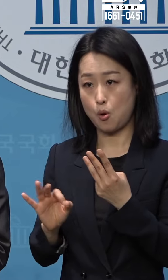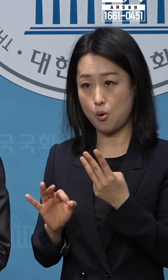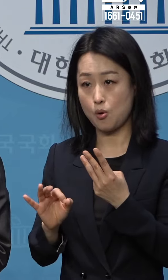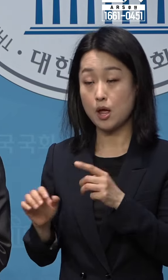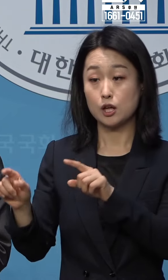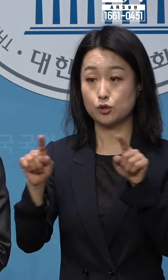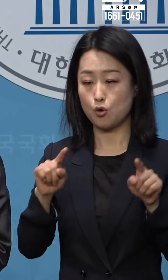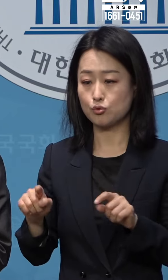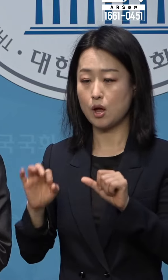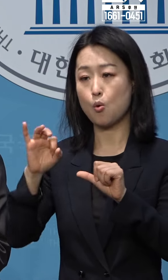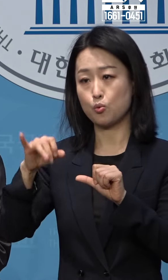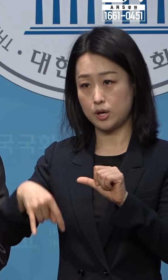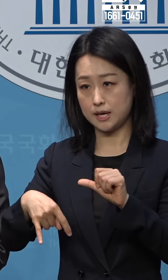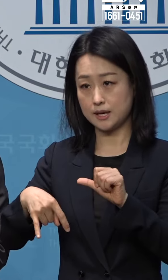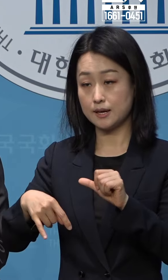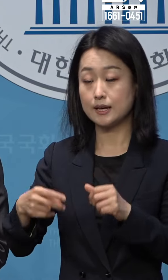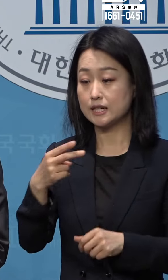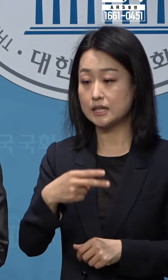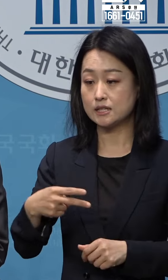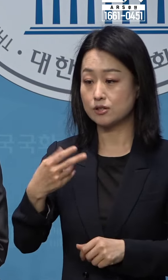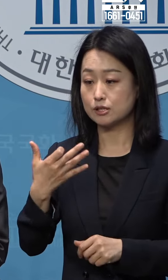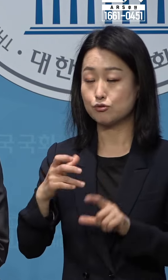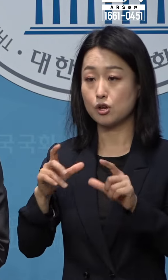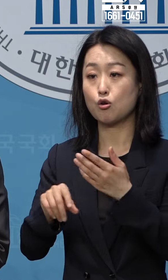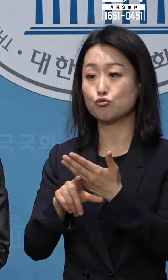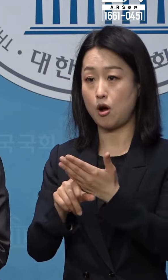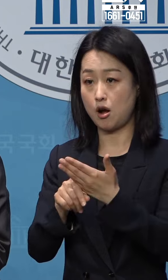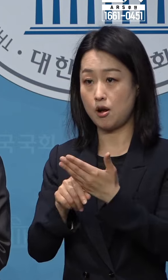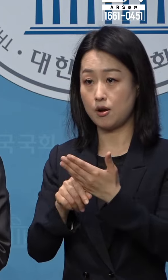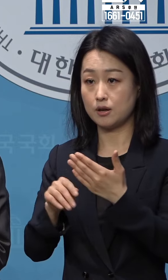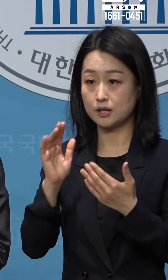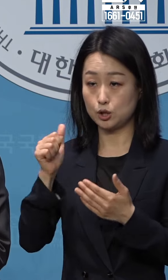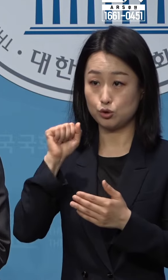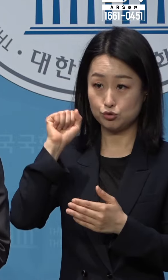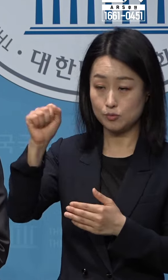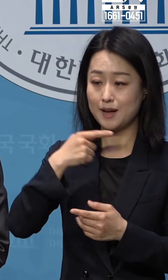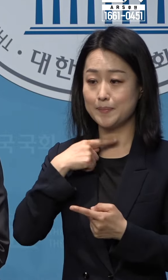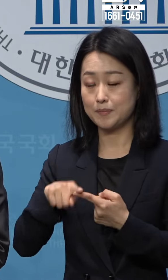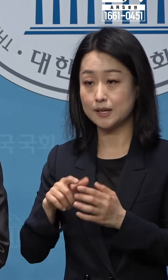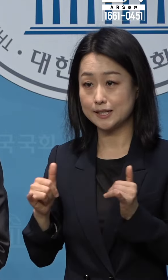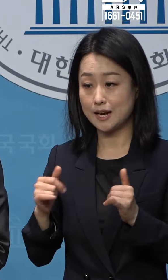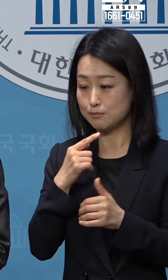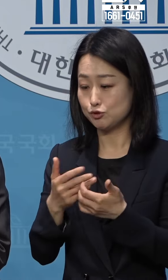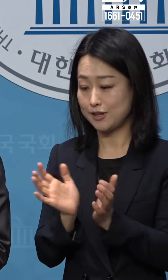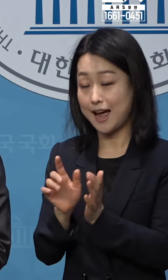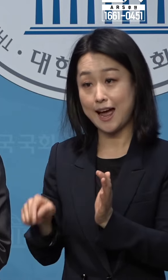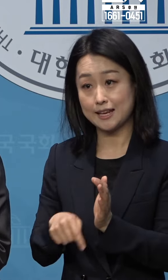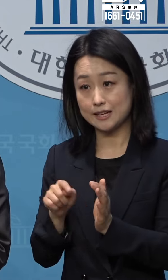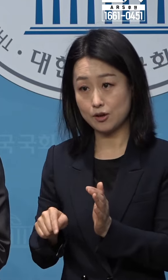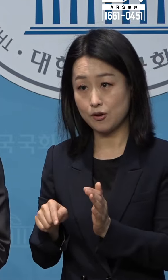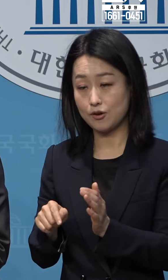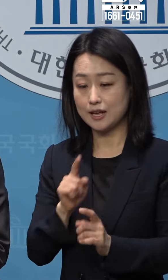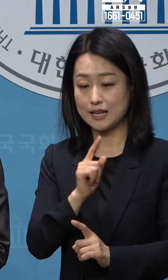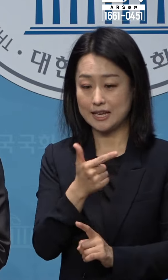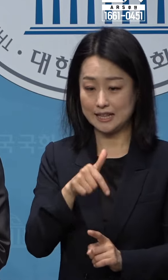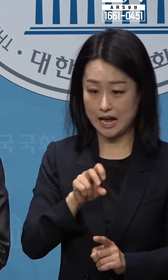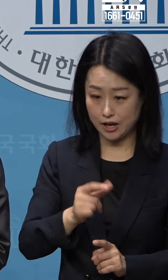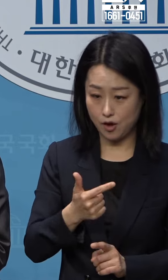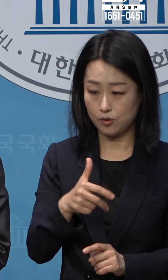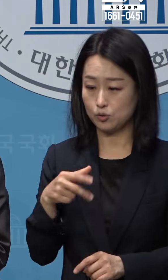전국 5위 9월 대선후보 선호도는 민주당 내에서도 이낙연